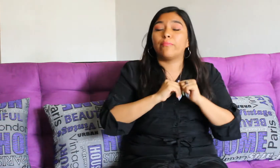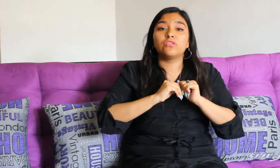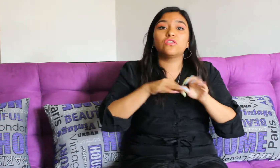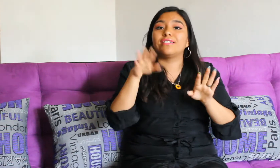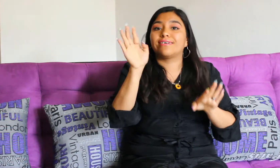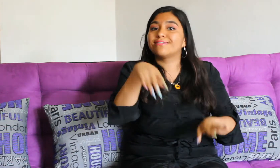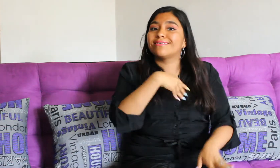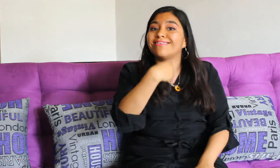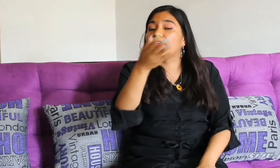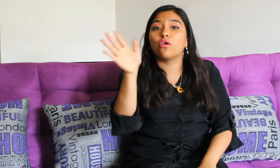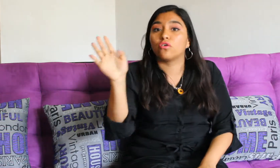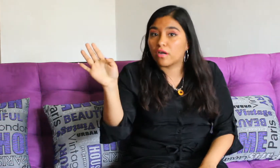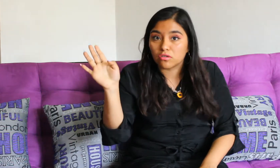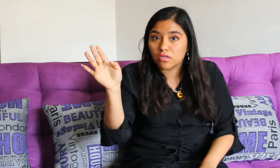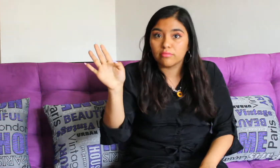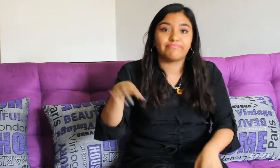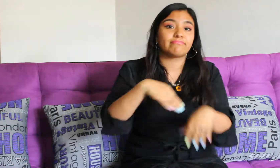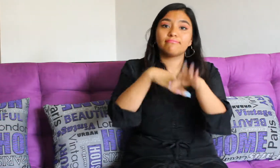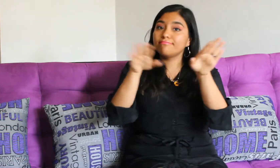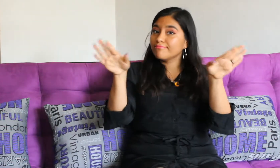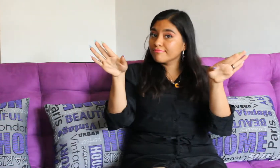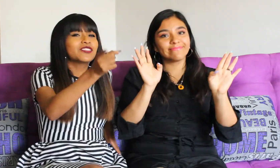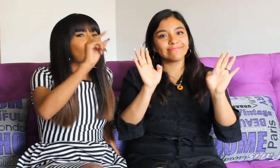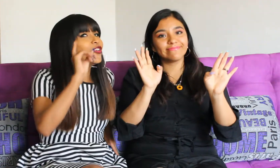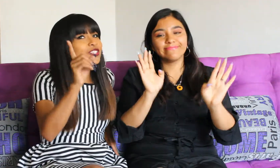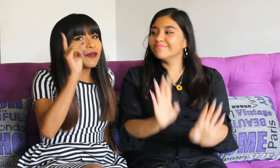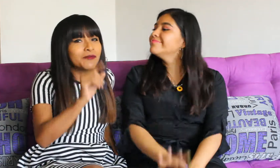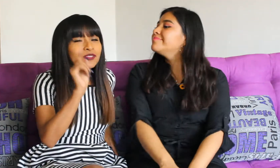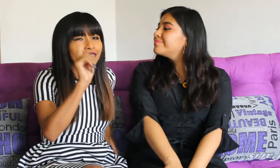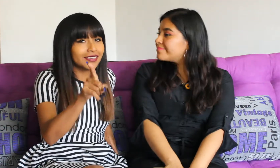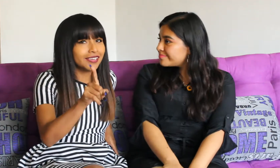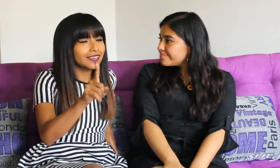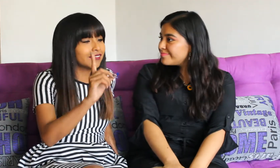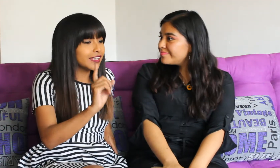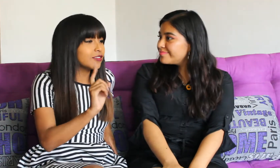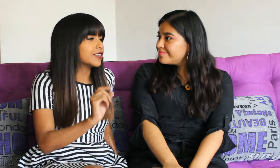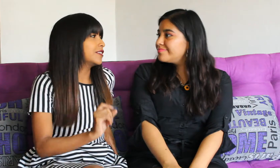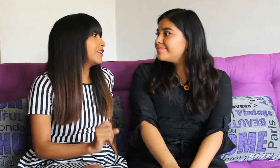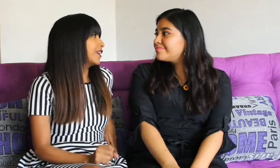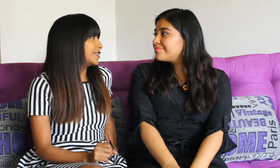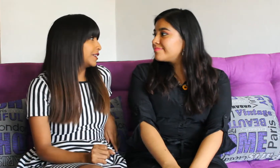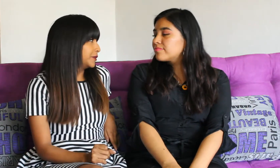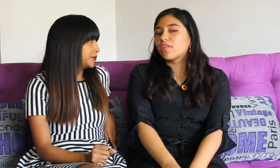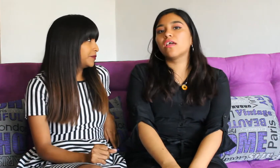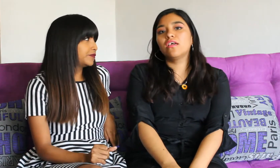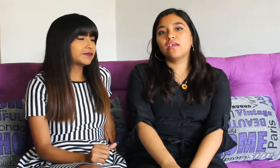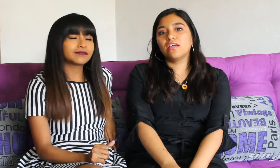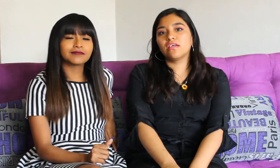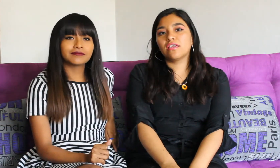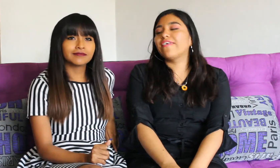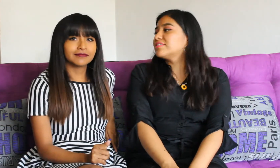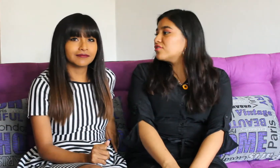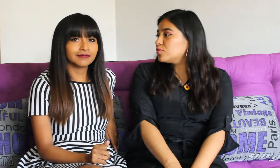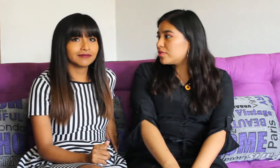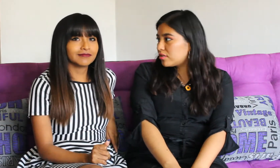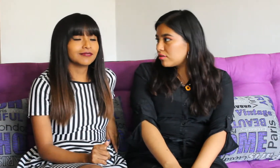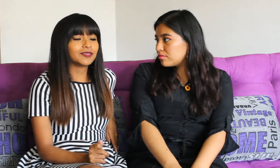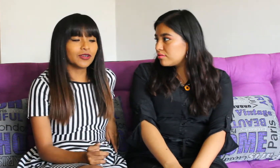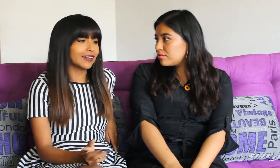reembolso y se gastan ese dinero en otra cosa. Todos sabemos aquí qué es lo que se tiene que hacer. Quedarse con su boleto, ¿no?